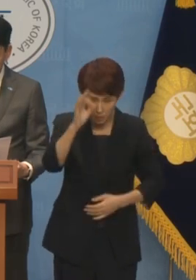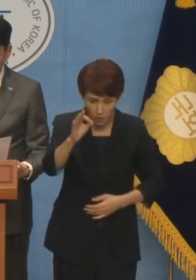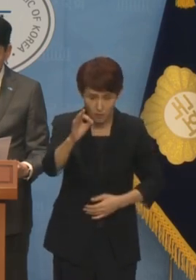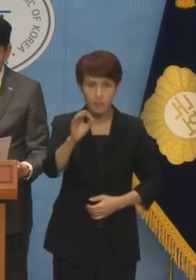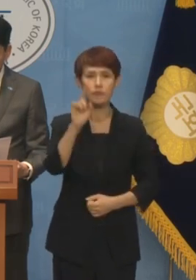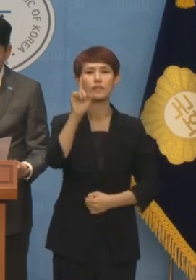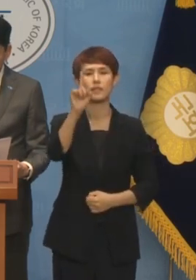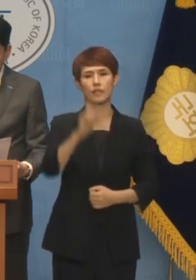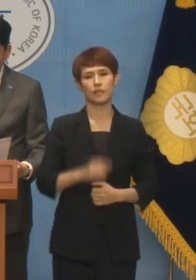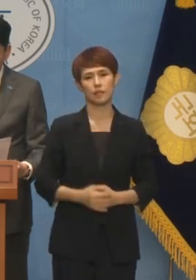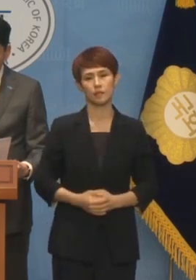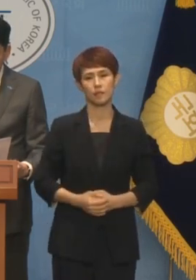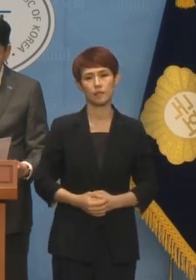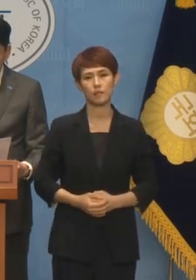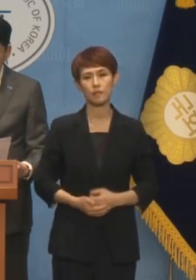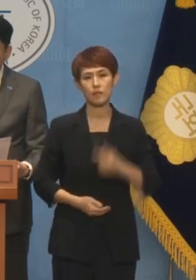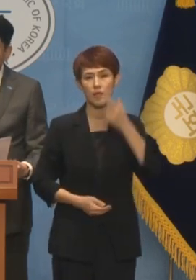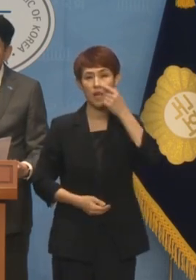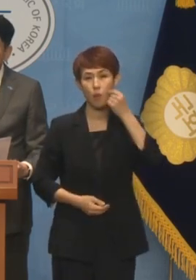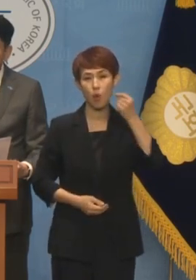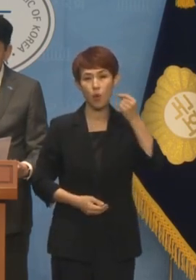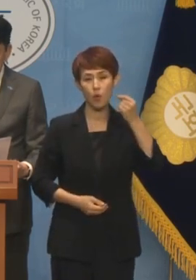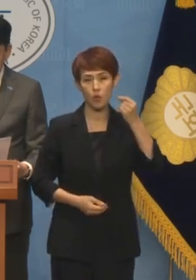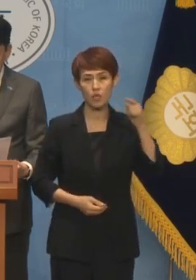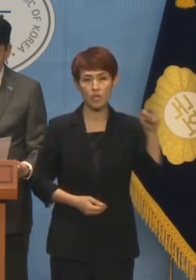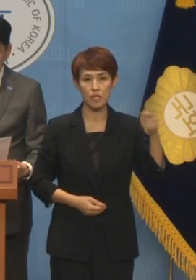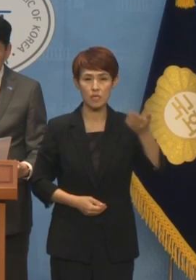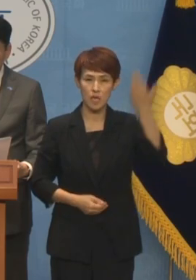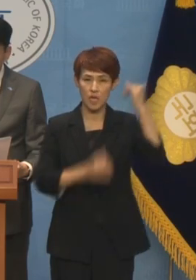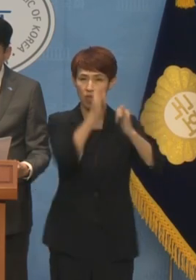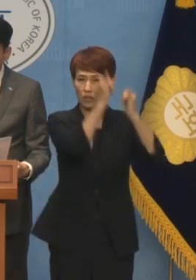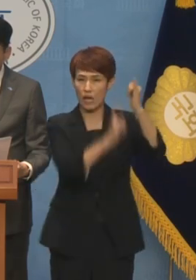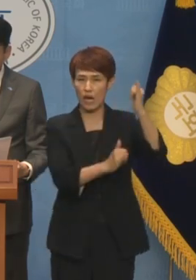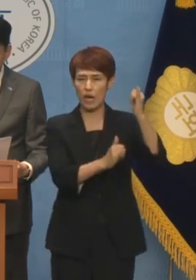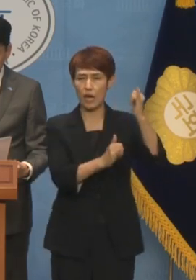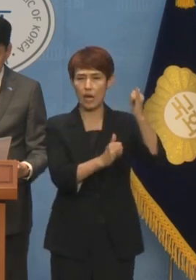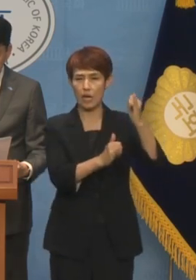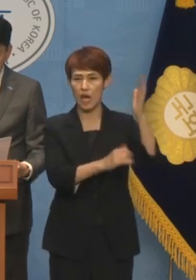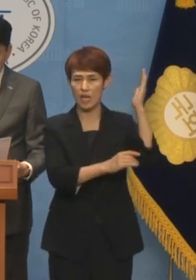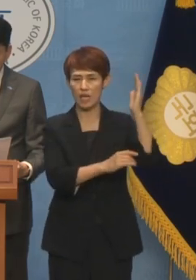하나입니다. 일본이 부담스러워하는 과거사 얘기는 그만하자.